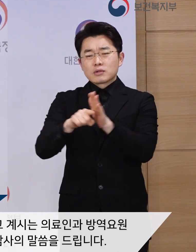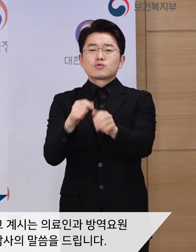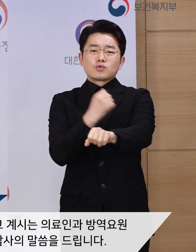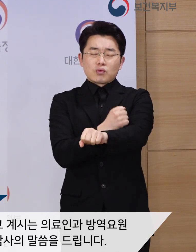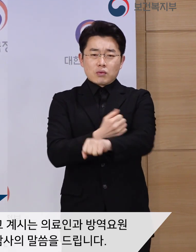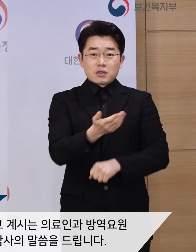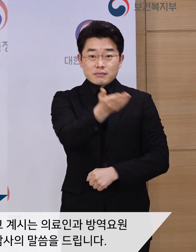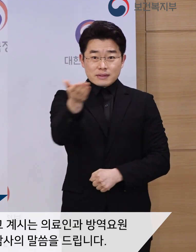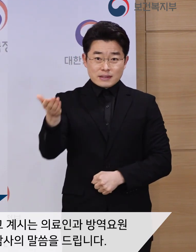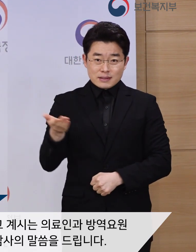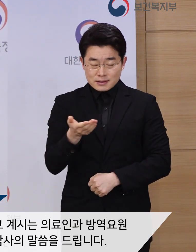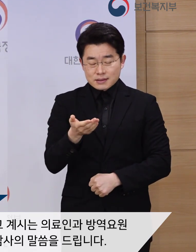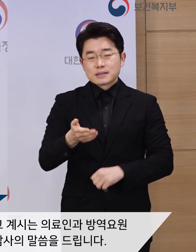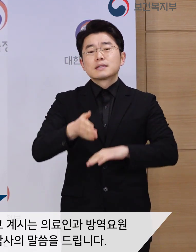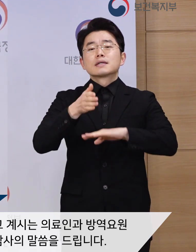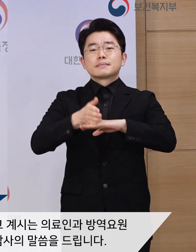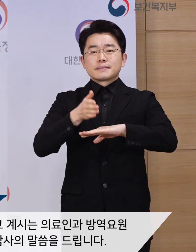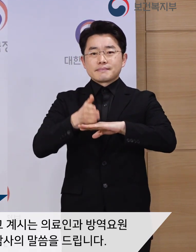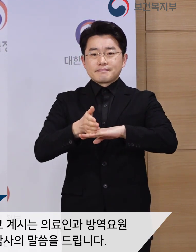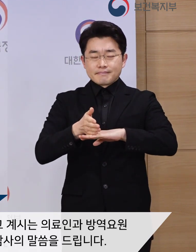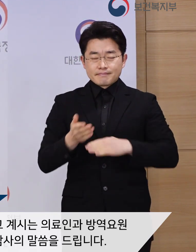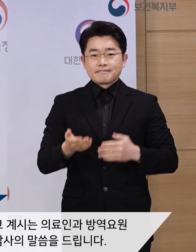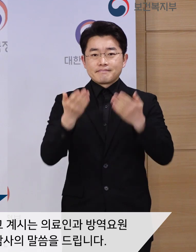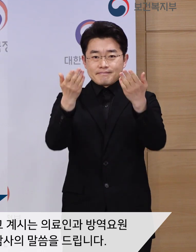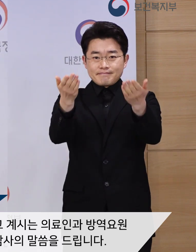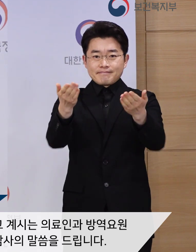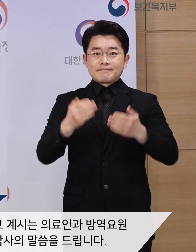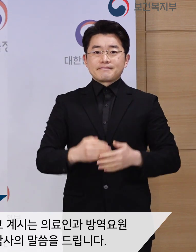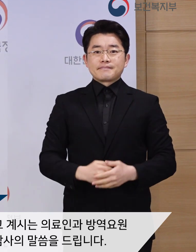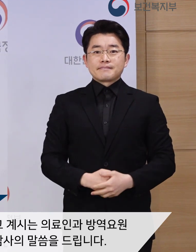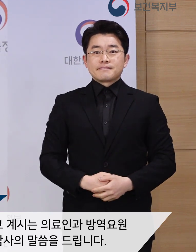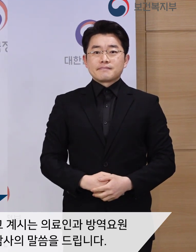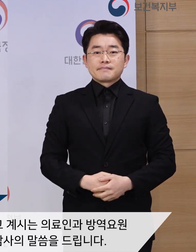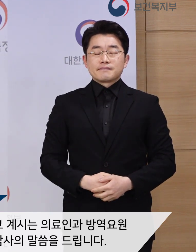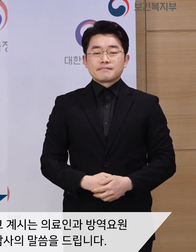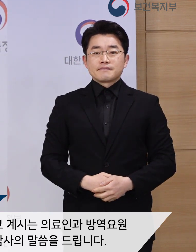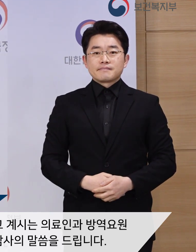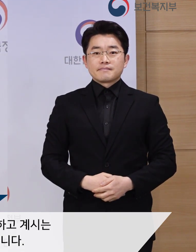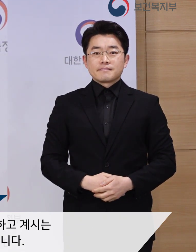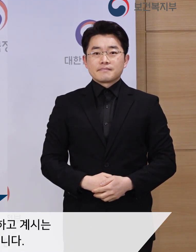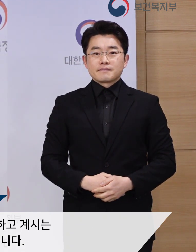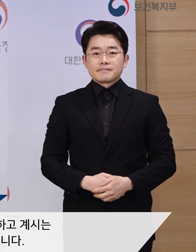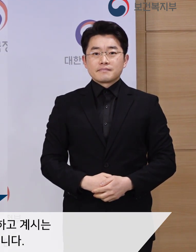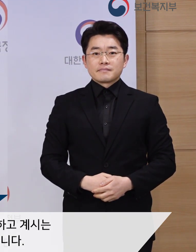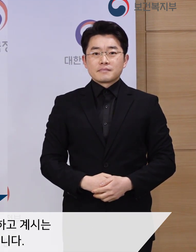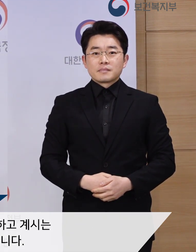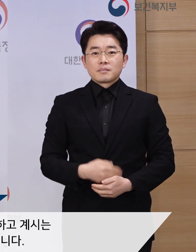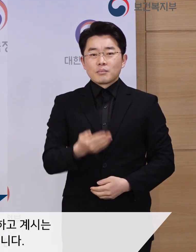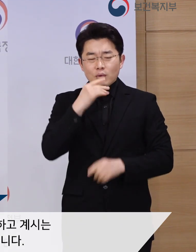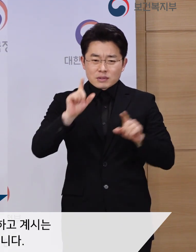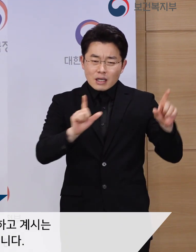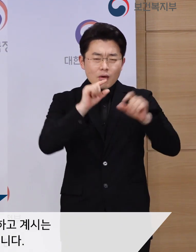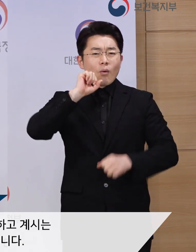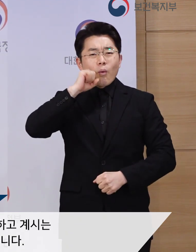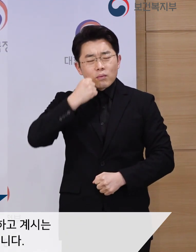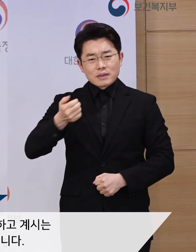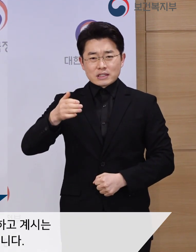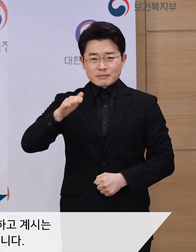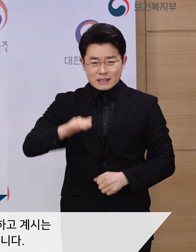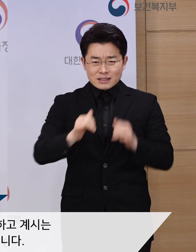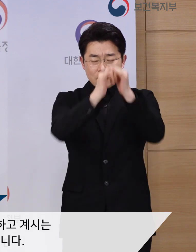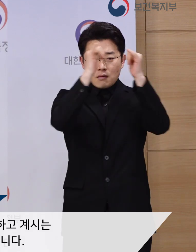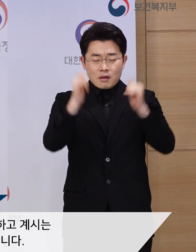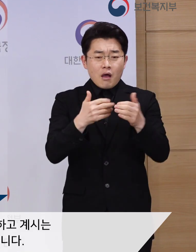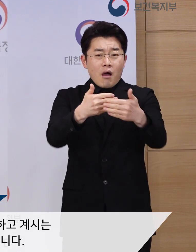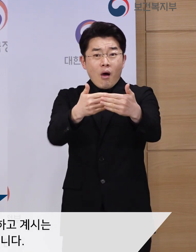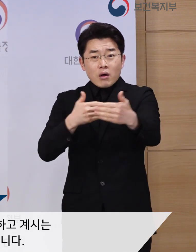관련된 모든 종사자 여러분들께도 깊이 감사의 말씀을 드립니다. 또 힘든 가운데서도 사회적